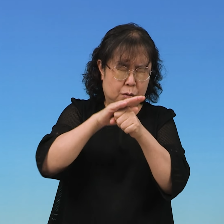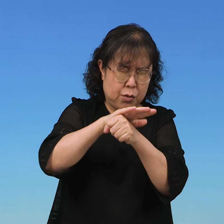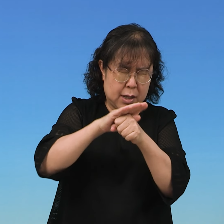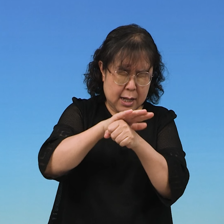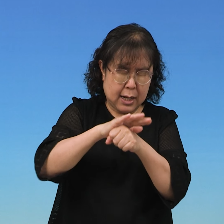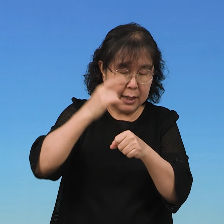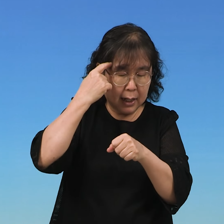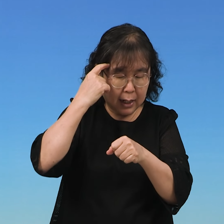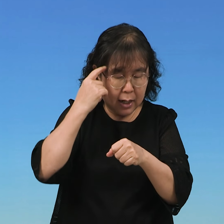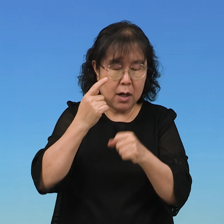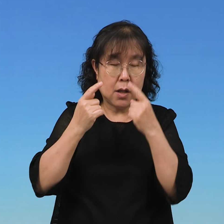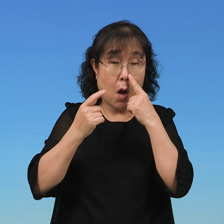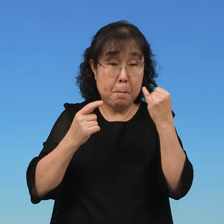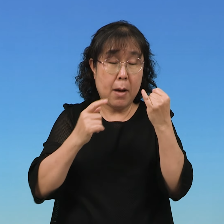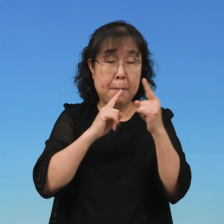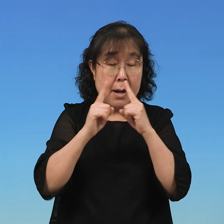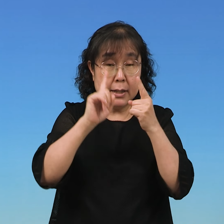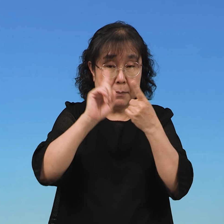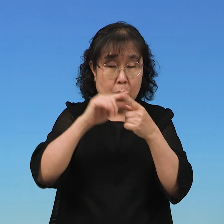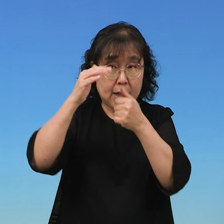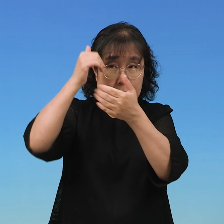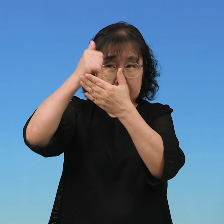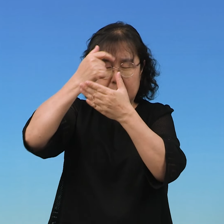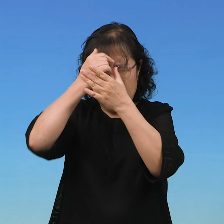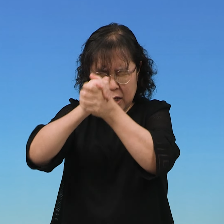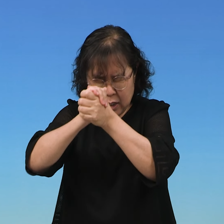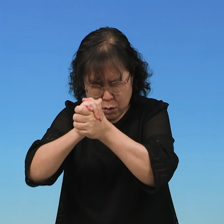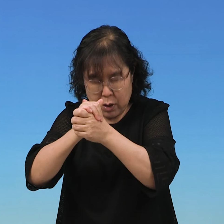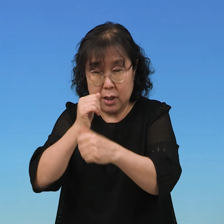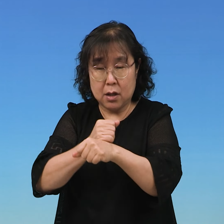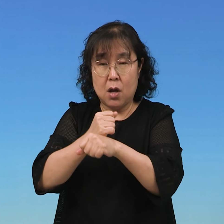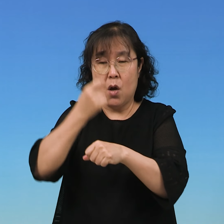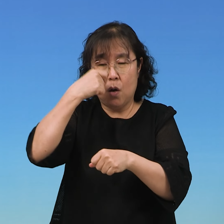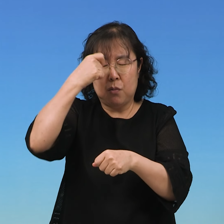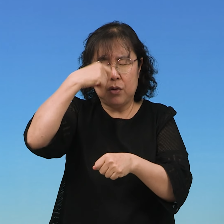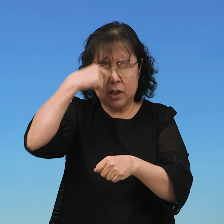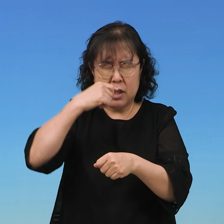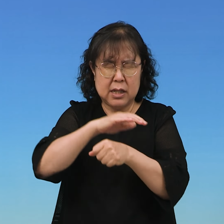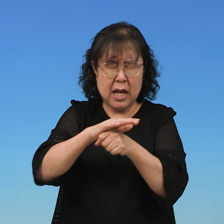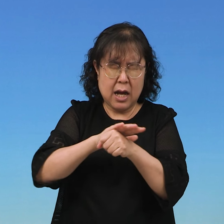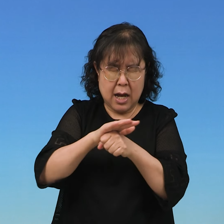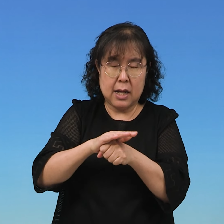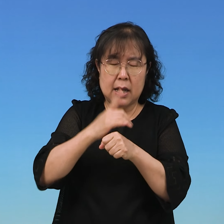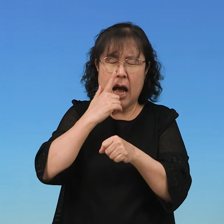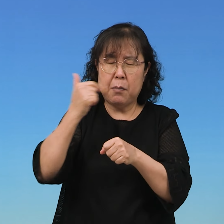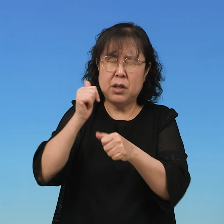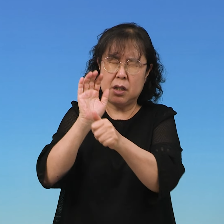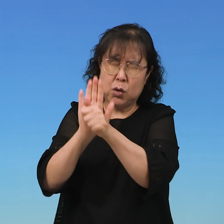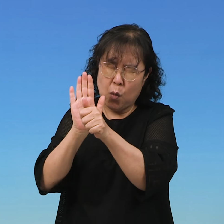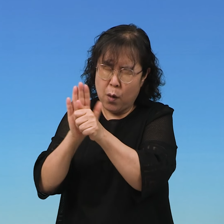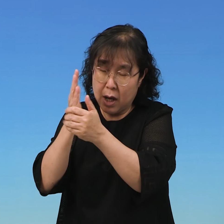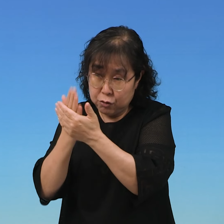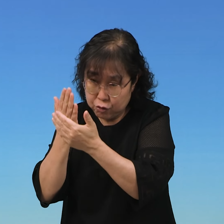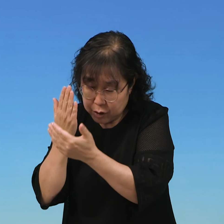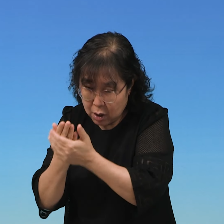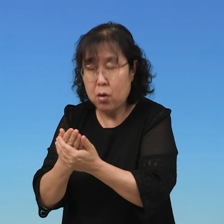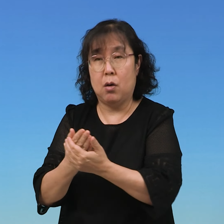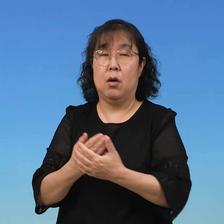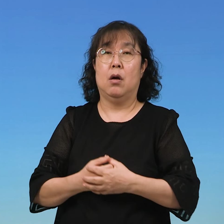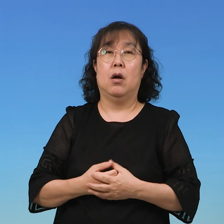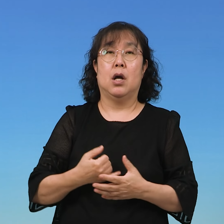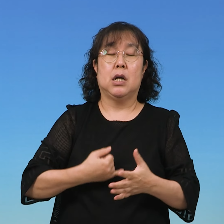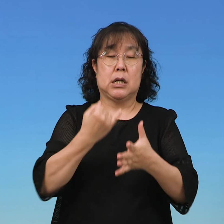여기라던 어머니의 늘 하시던 말씀대로 하나님께 매달려 기도했습니다. 불쌍한 우리 아버지 좀 도와달라고요. 아버지를